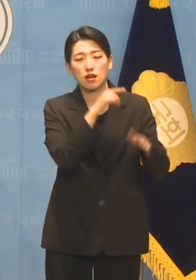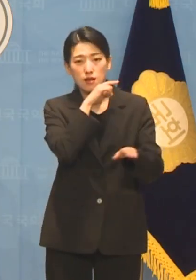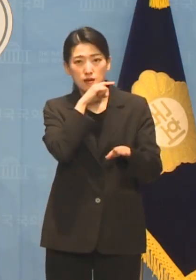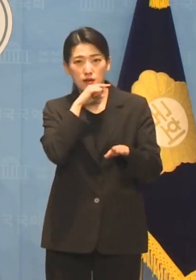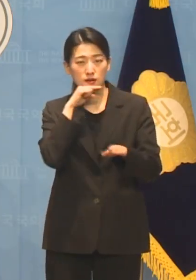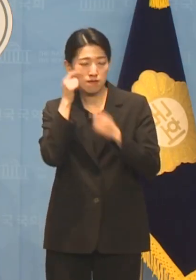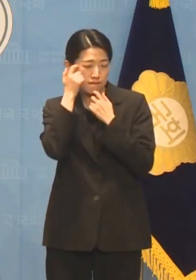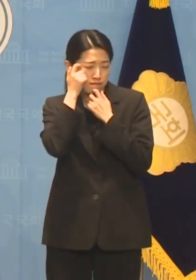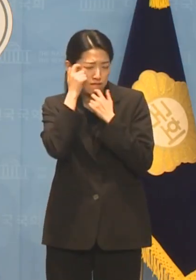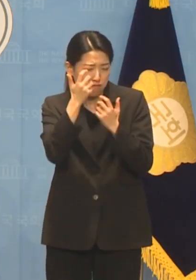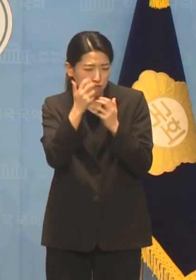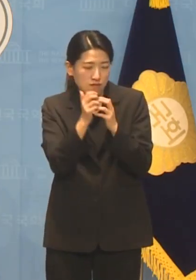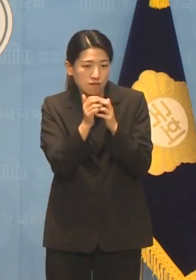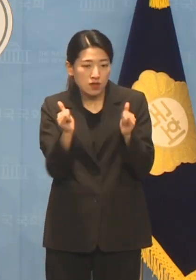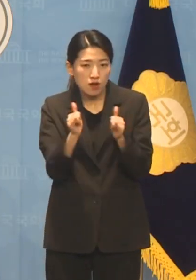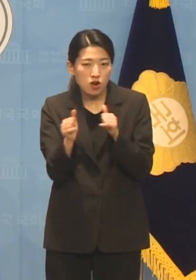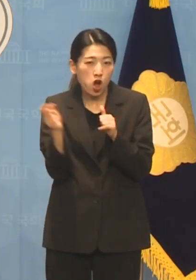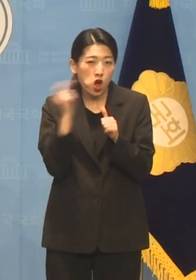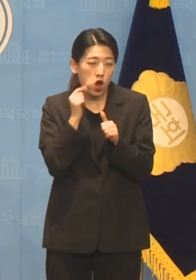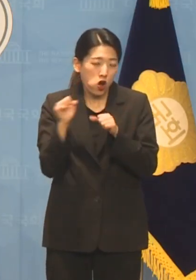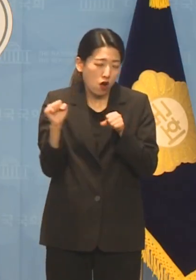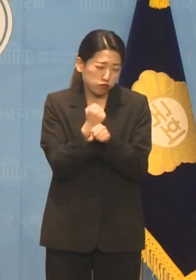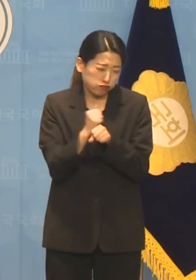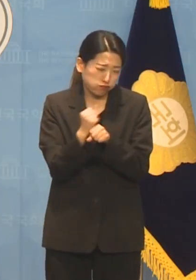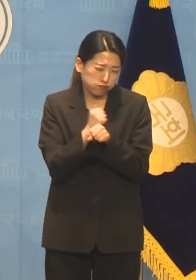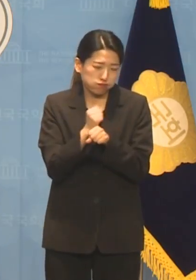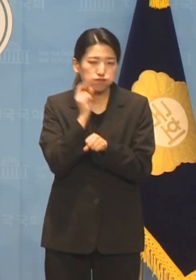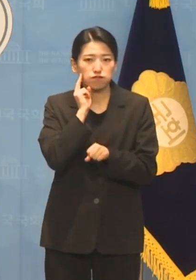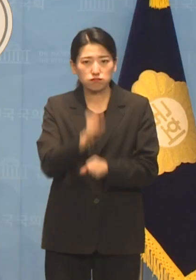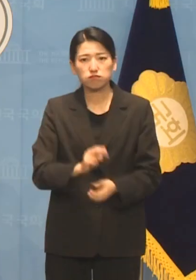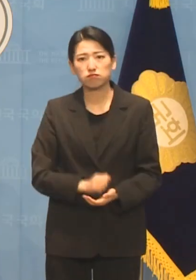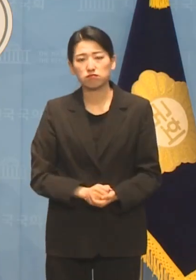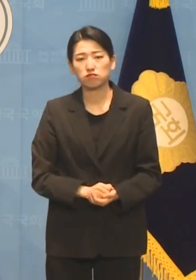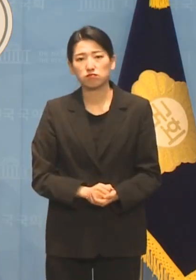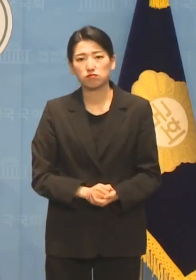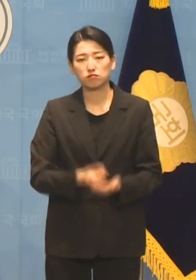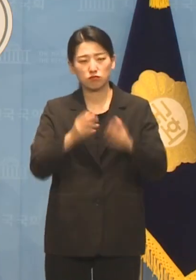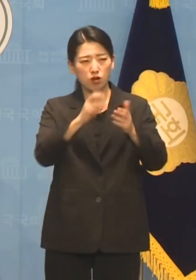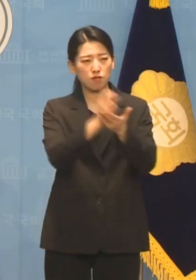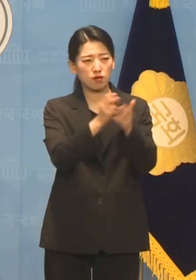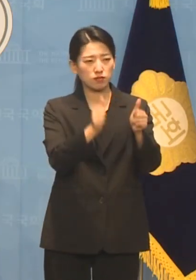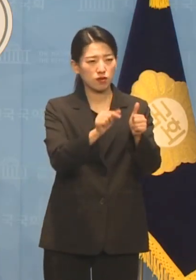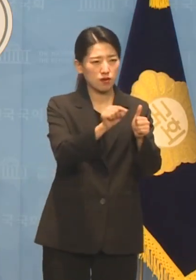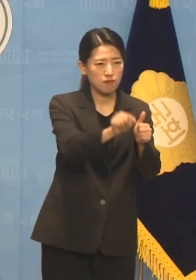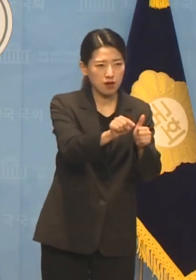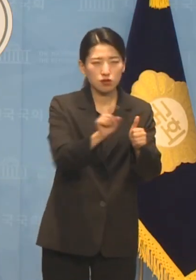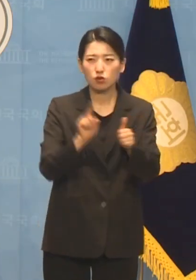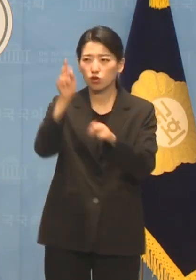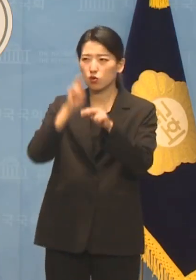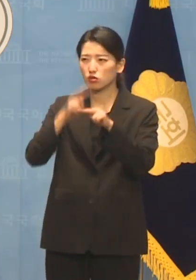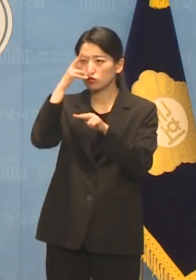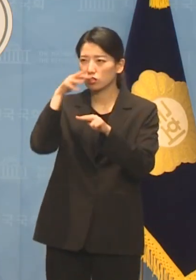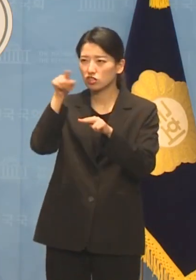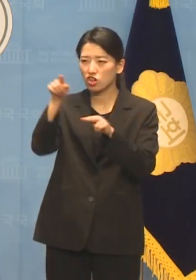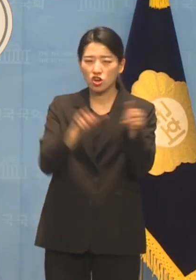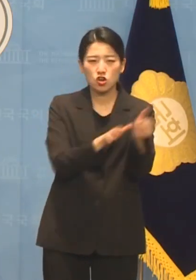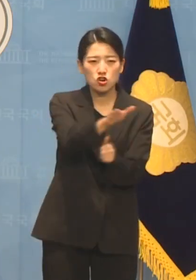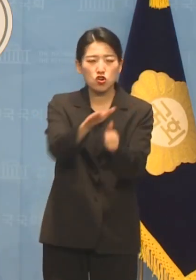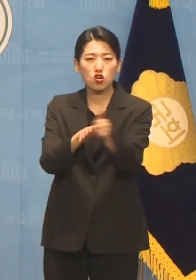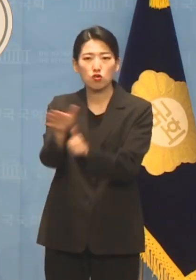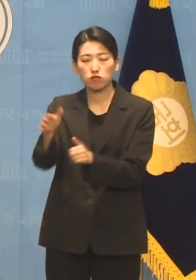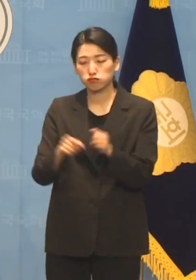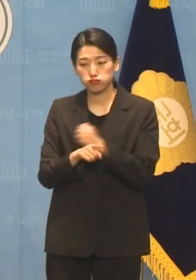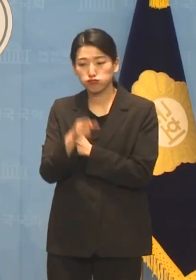정보 확산이 더욱 거세졌습니다. 헌법재판소와 공수처를 향한 조직적인 공격과 근거 없는